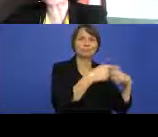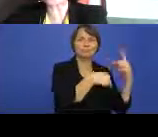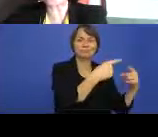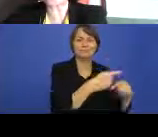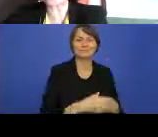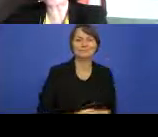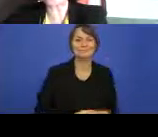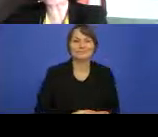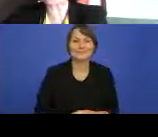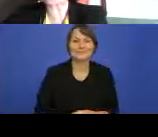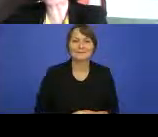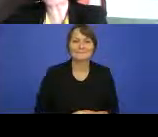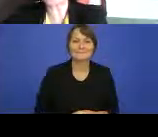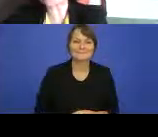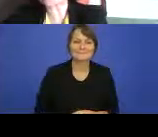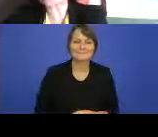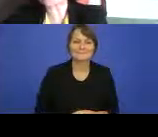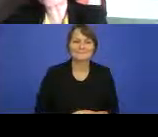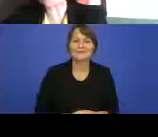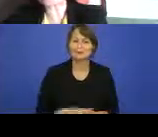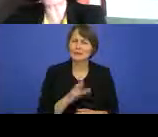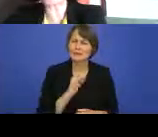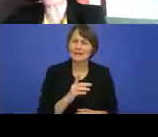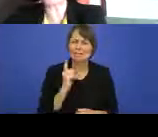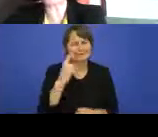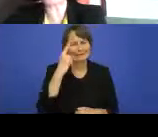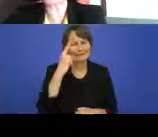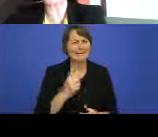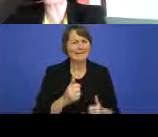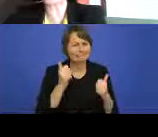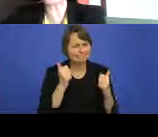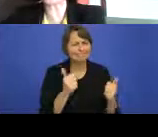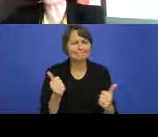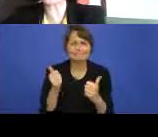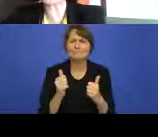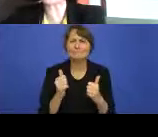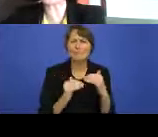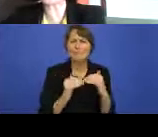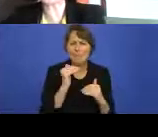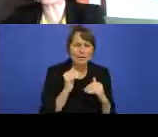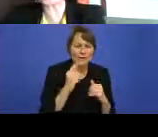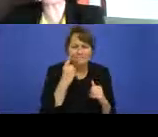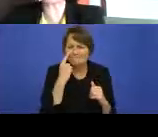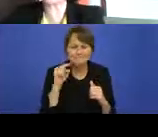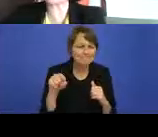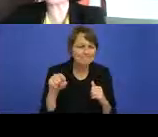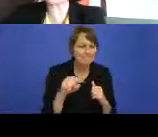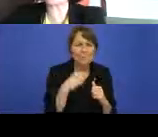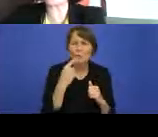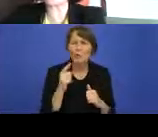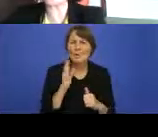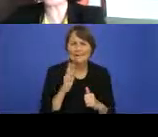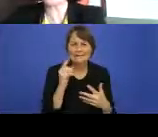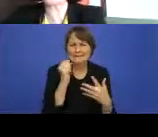Le suivi de cette éducation de la petite enfance est très important et c'est un investissement tout à fait nécessaire.